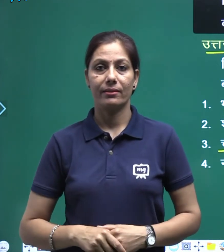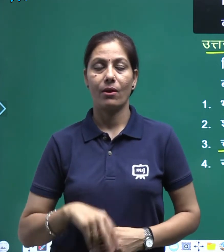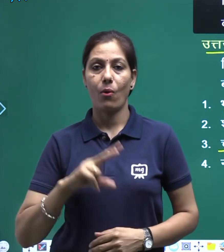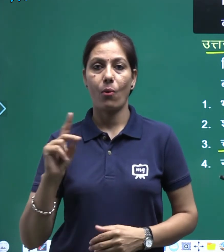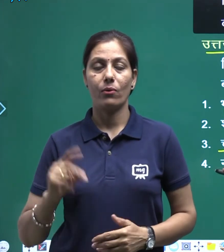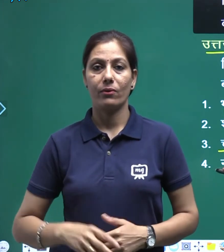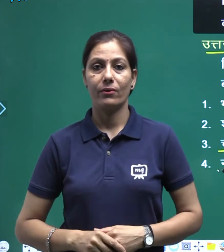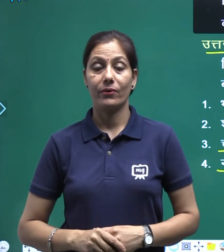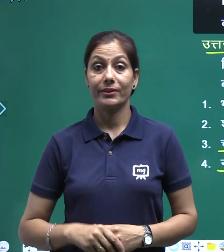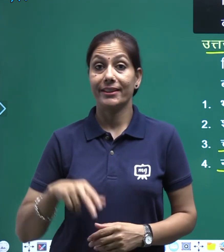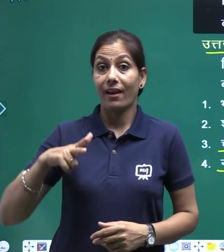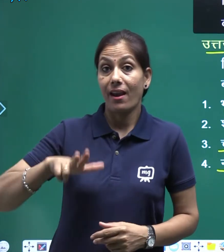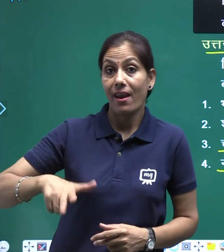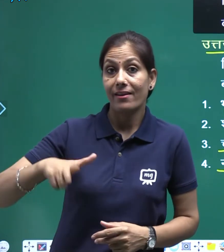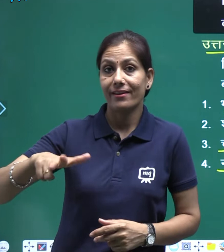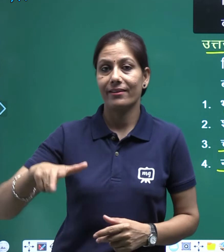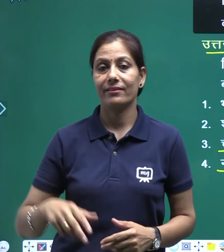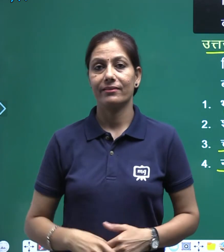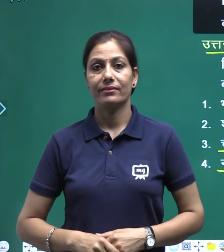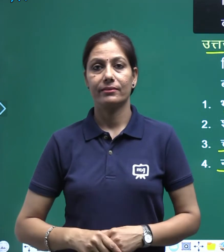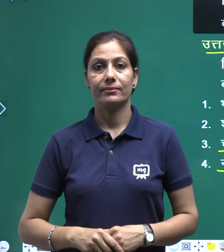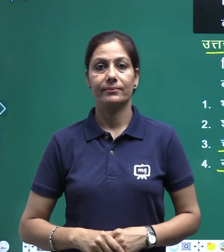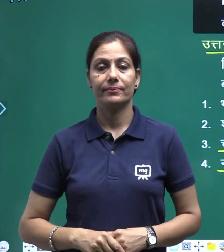और नटखट।